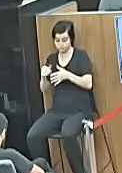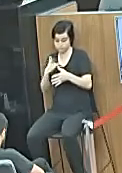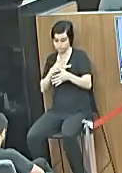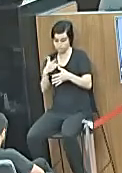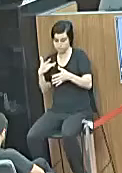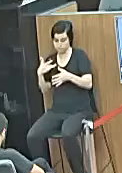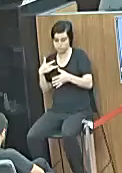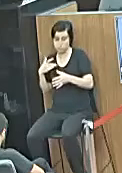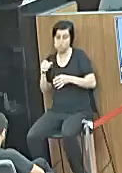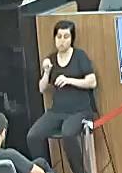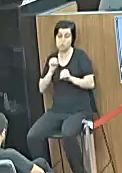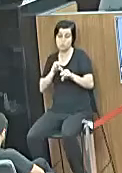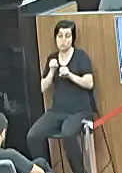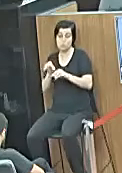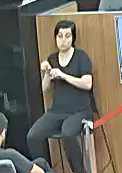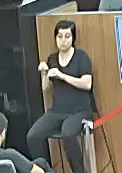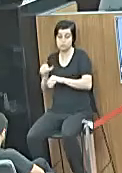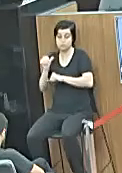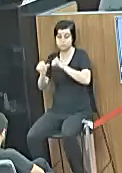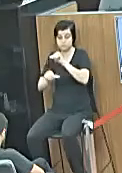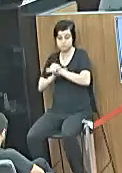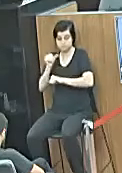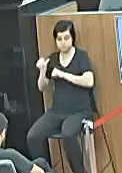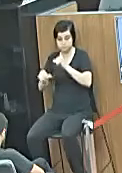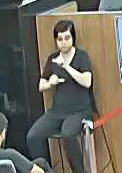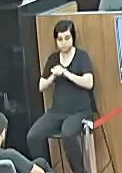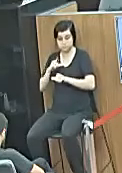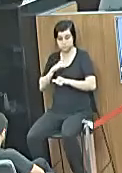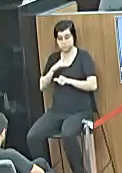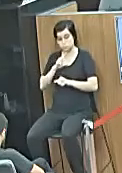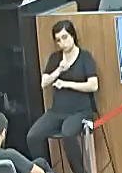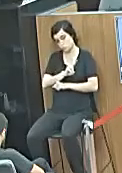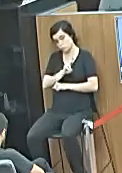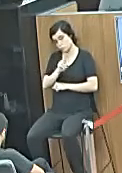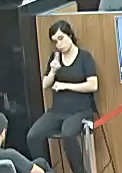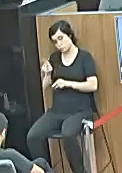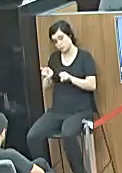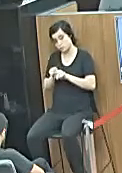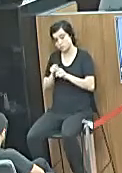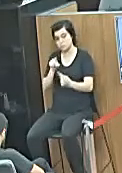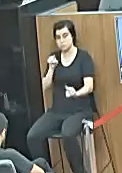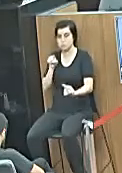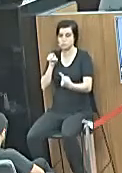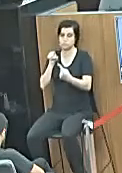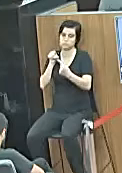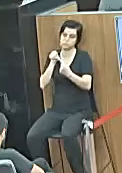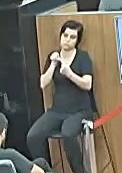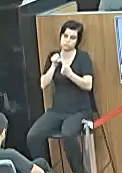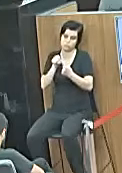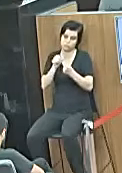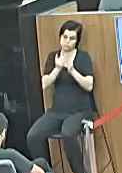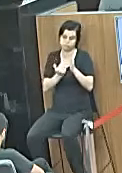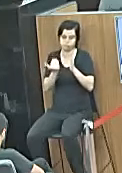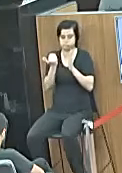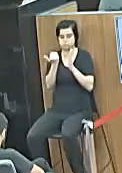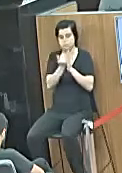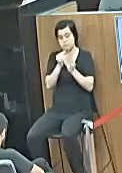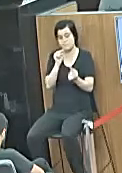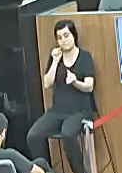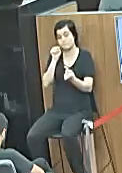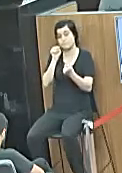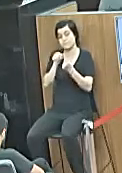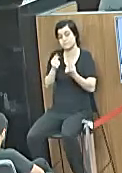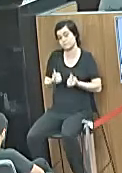promovendo alterações em seu nome e finalidade com acréscimo de metas física e financeira